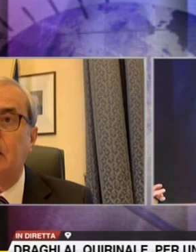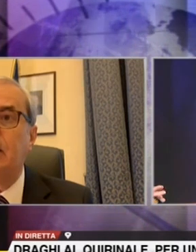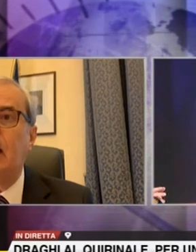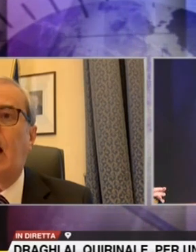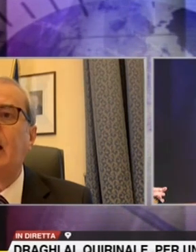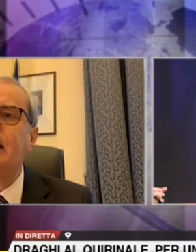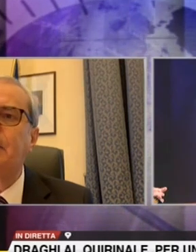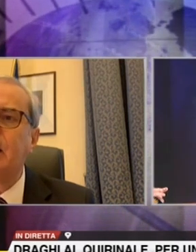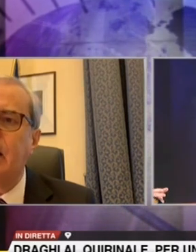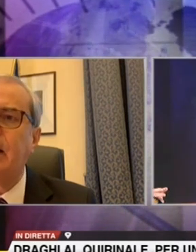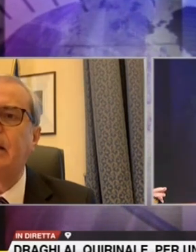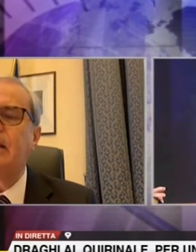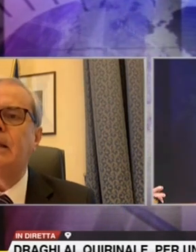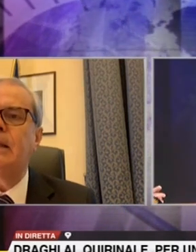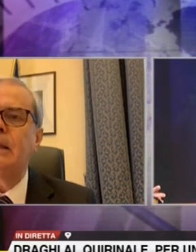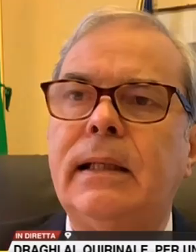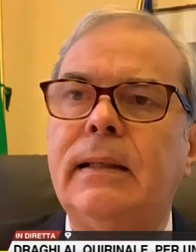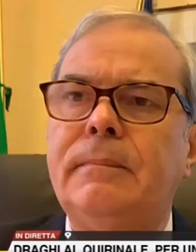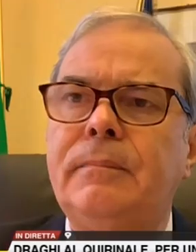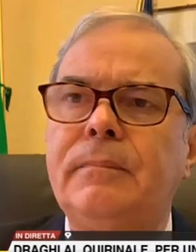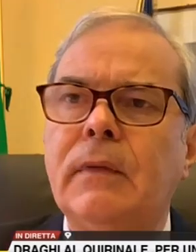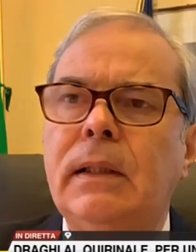Sì, anche perché